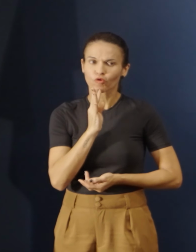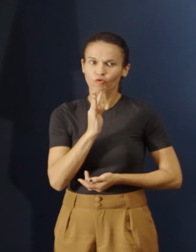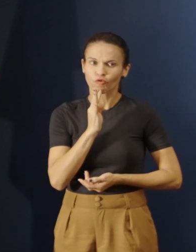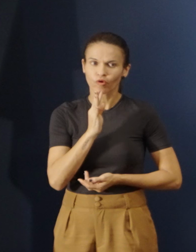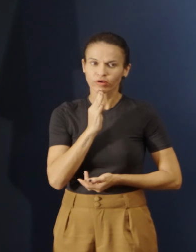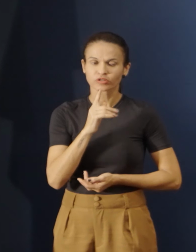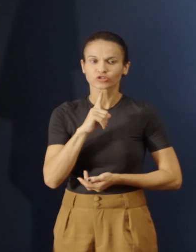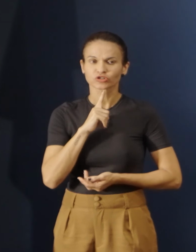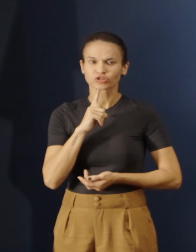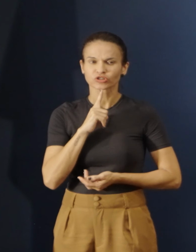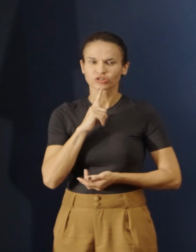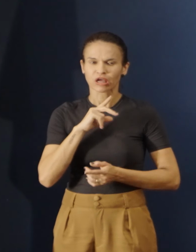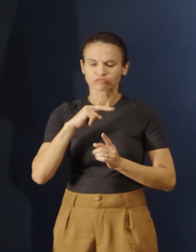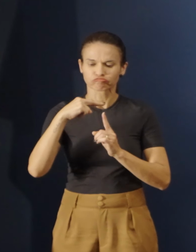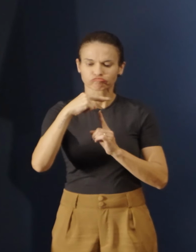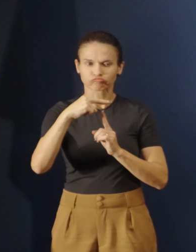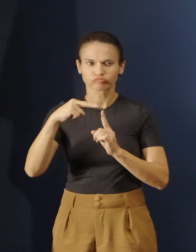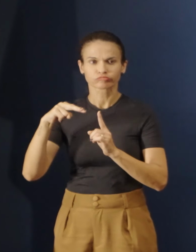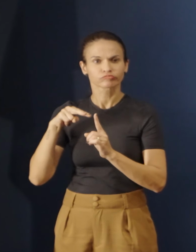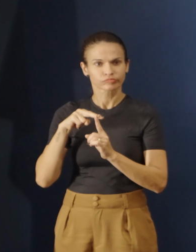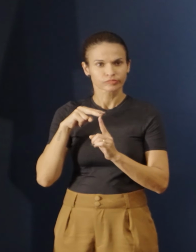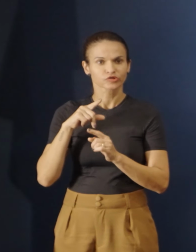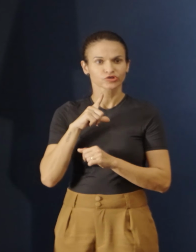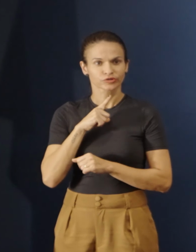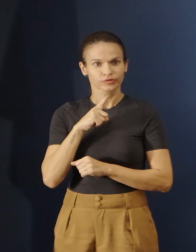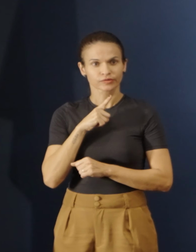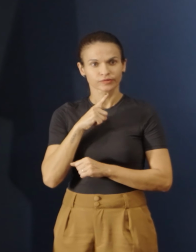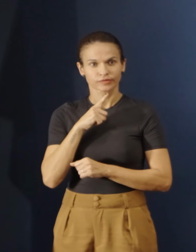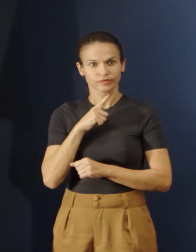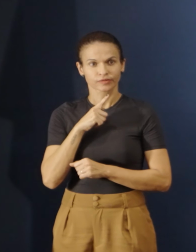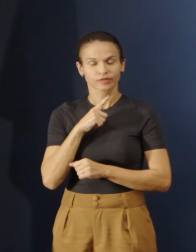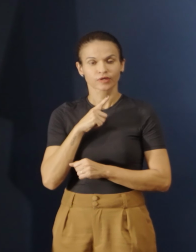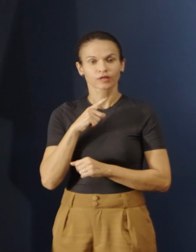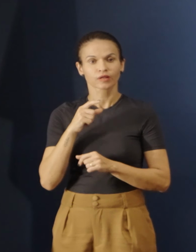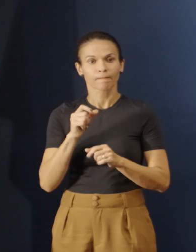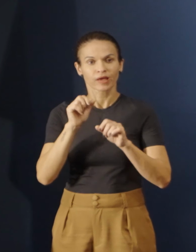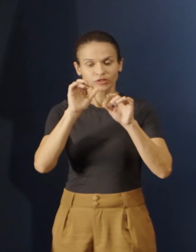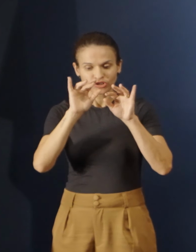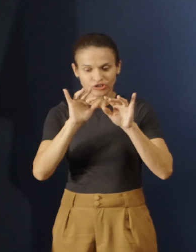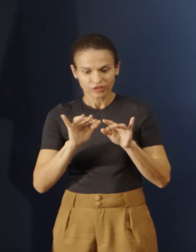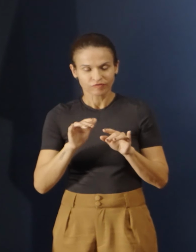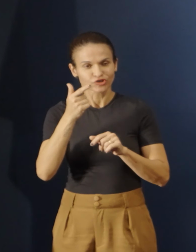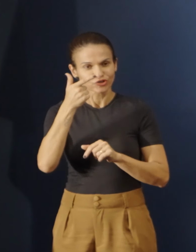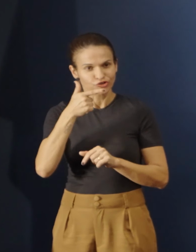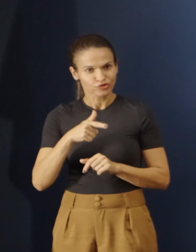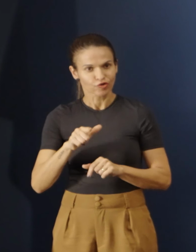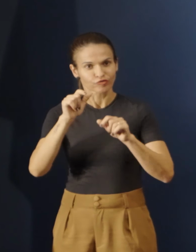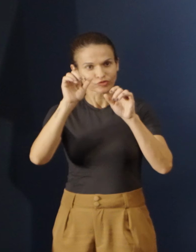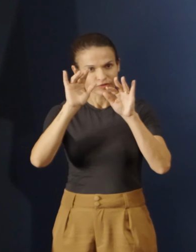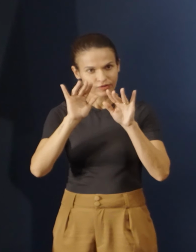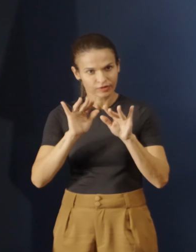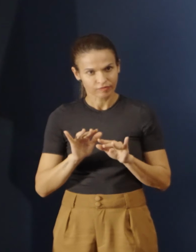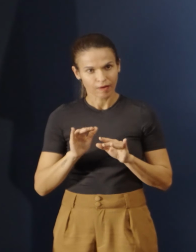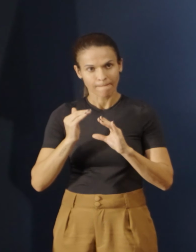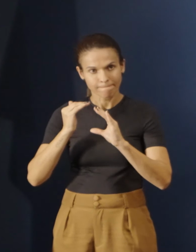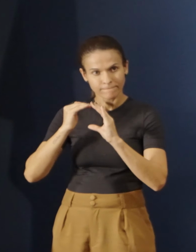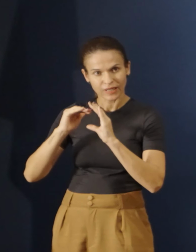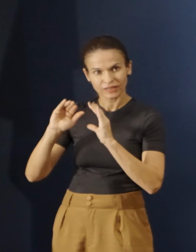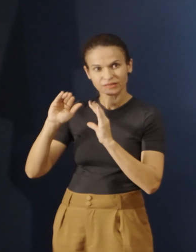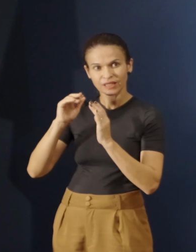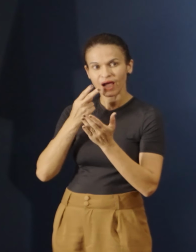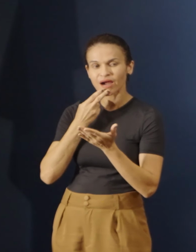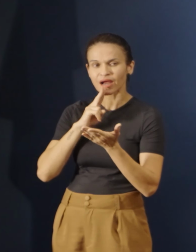muito dessa liturgia mesmo, né? E de escrever, reescrever, mandar